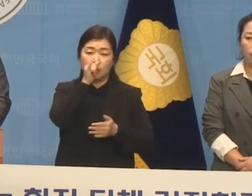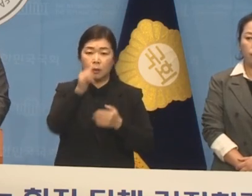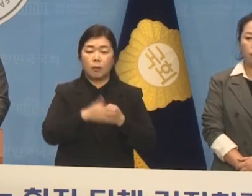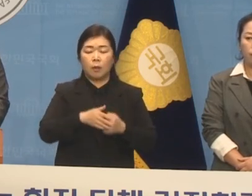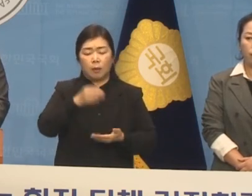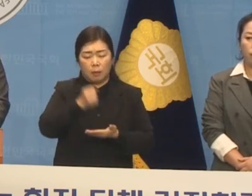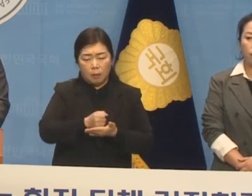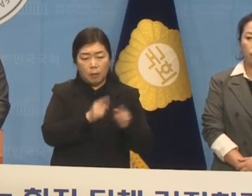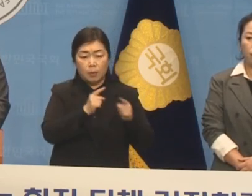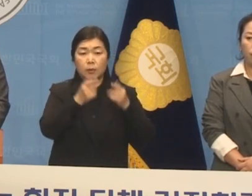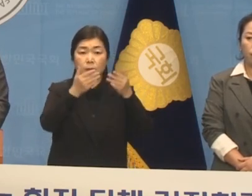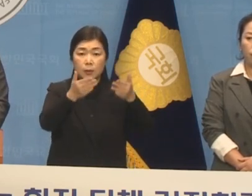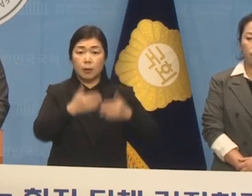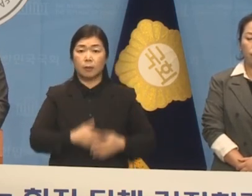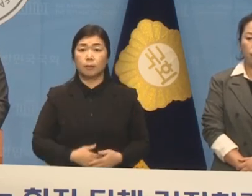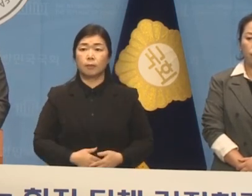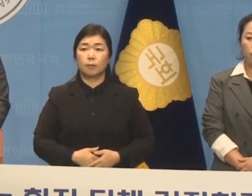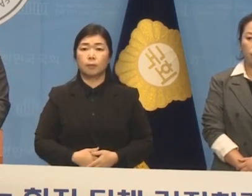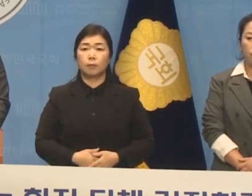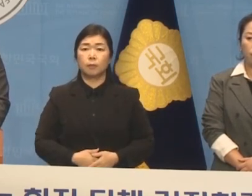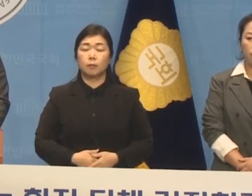간곡하게 호소합니다.